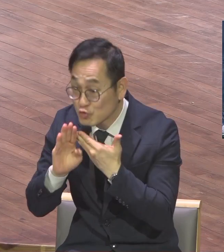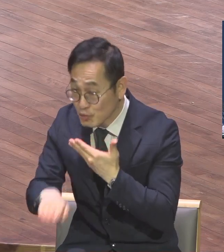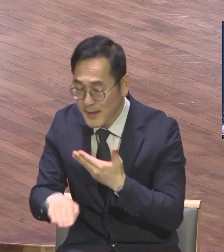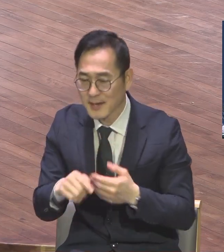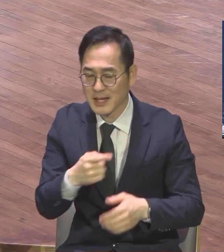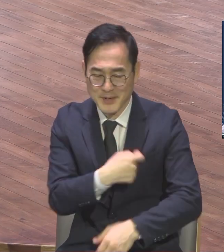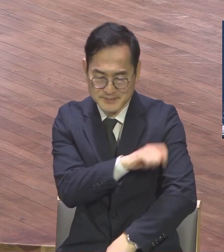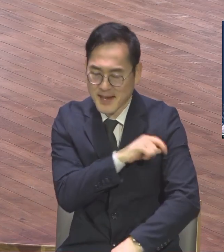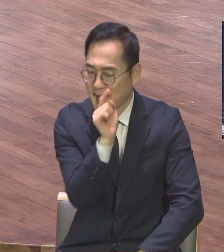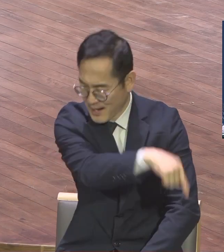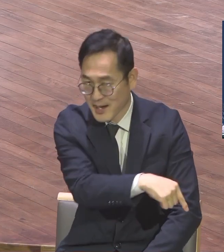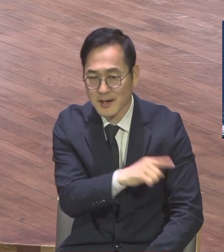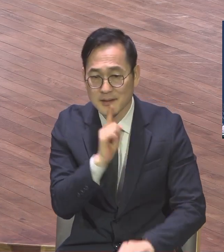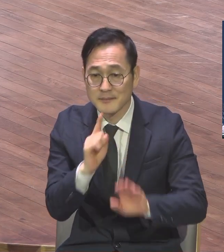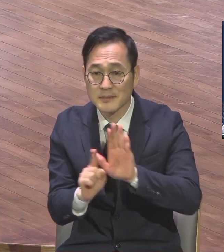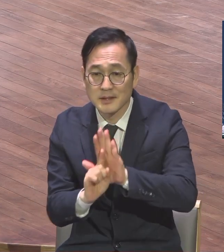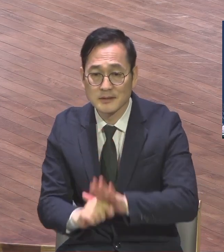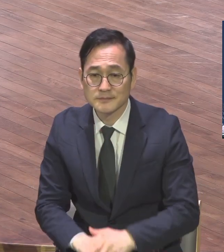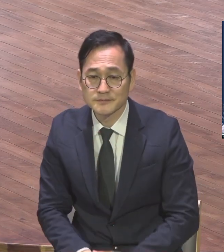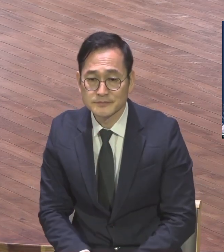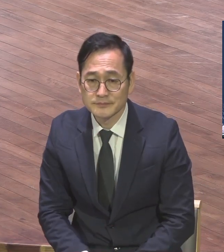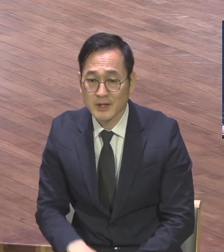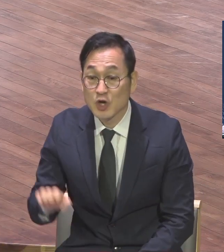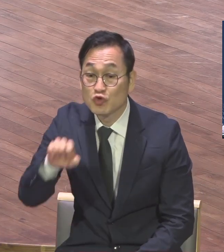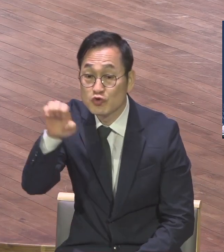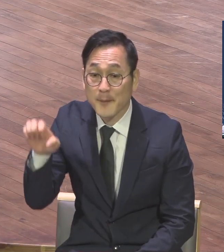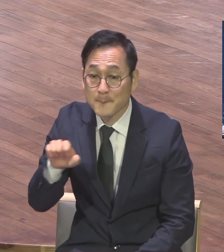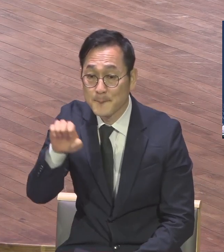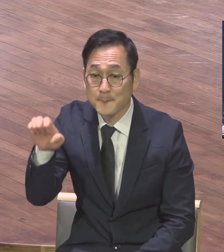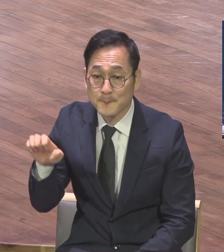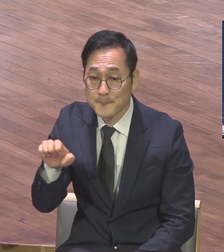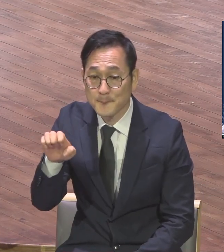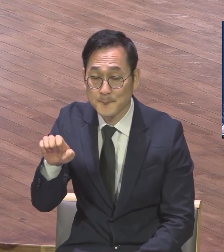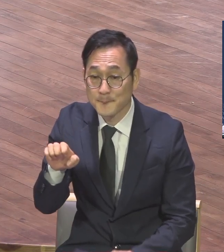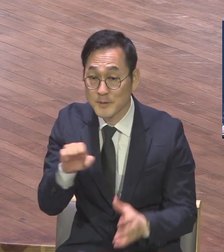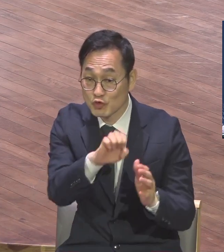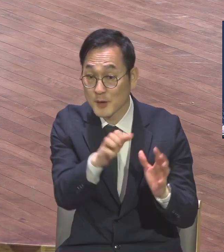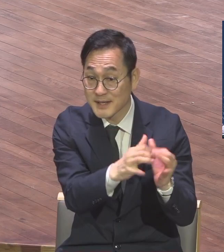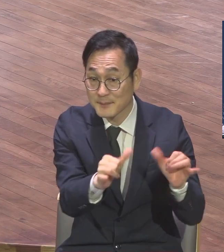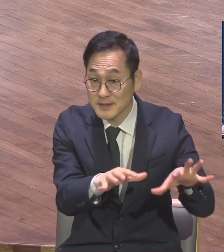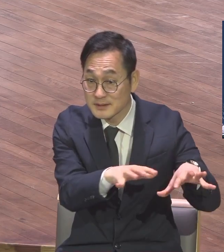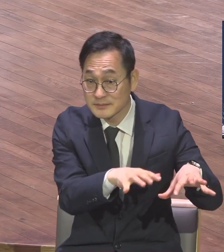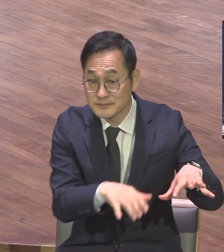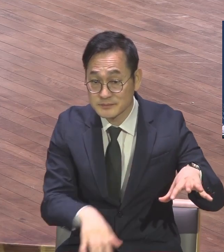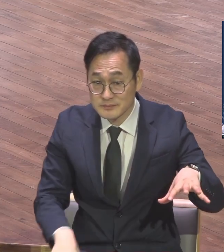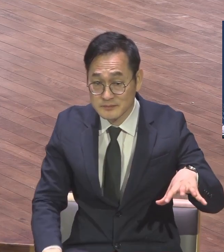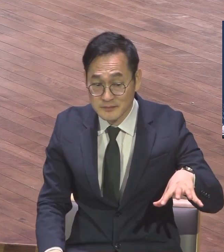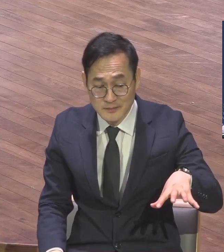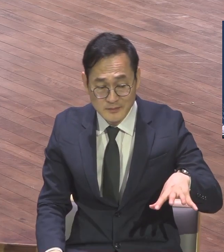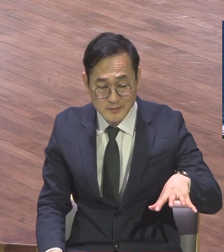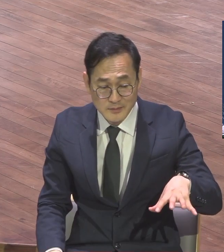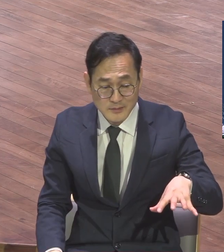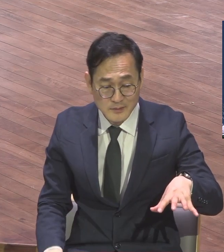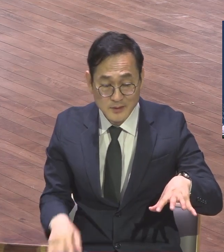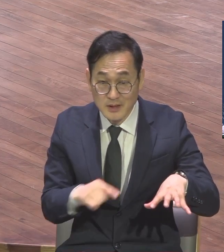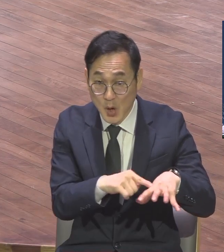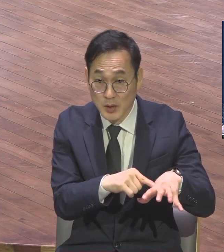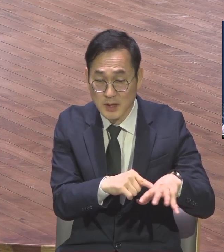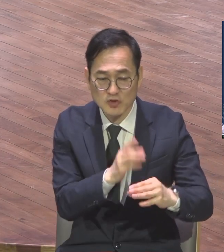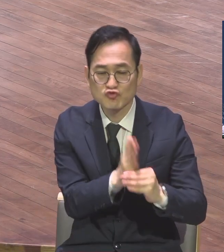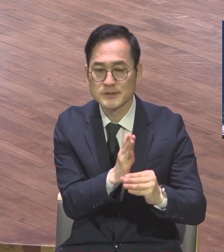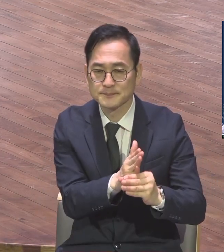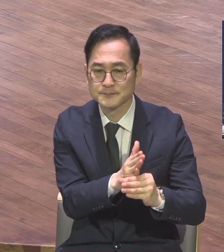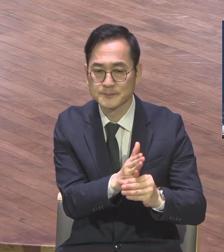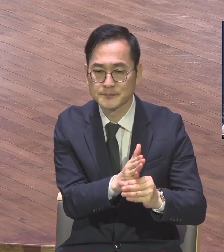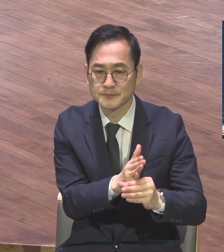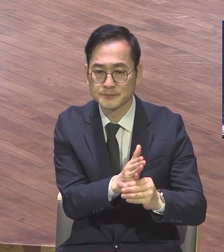여러분 유럽인들에게 그 당시의 지중해는 세계 자체였습니다. 그리고 그